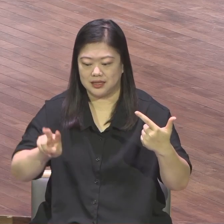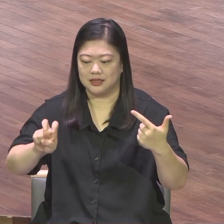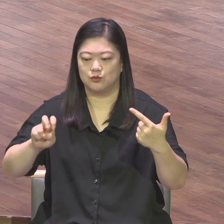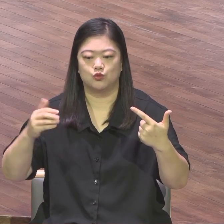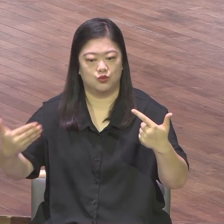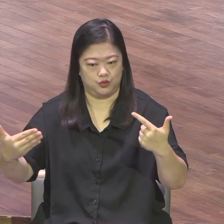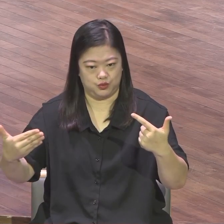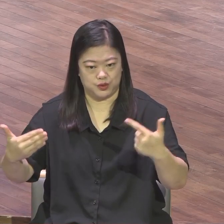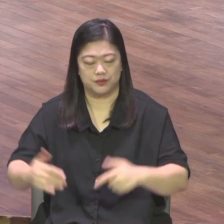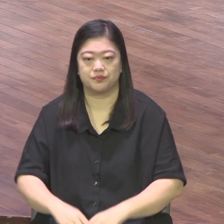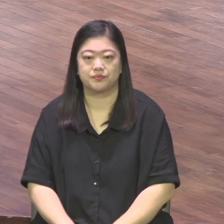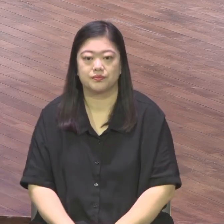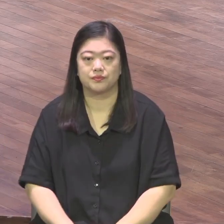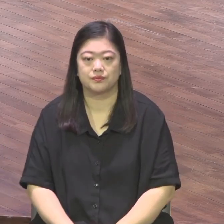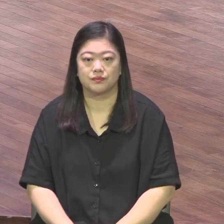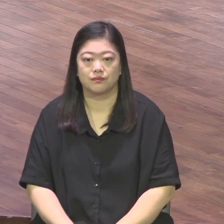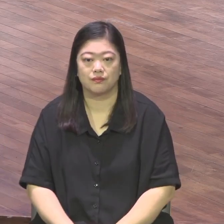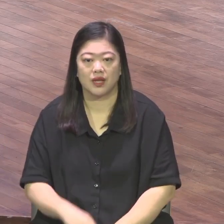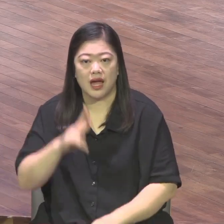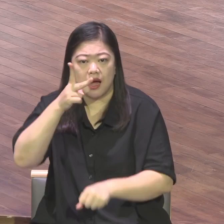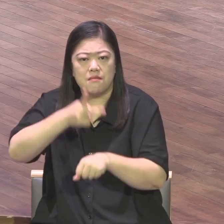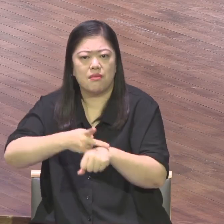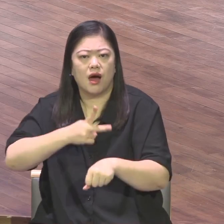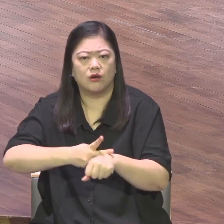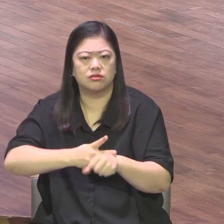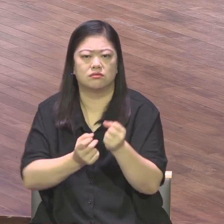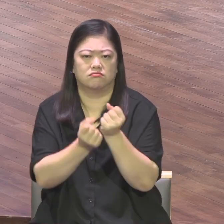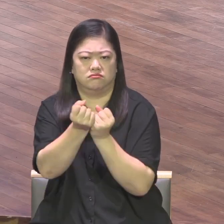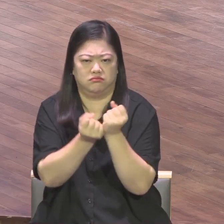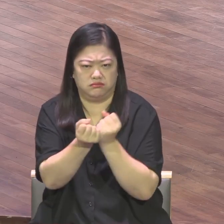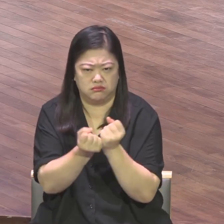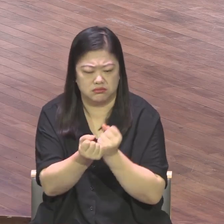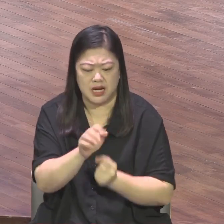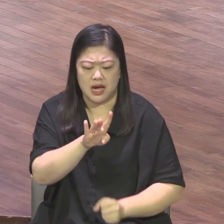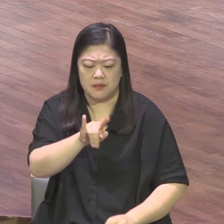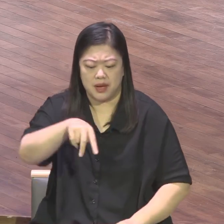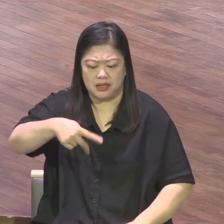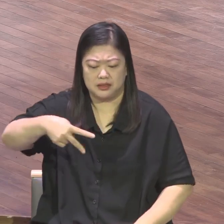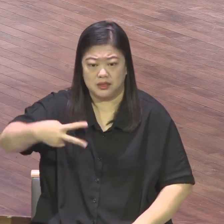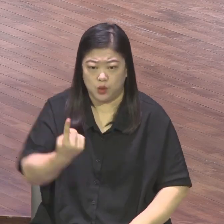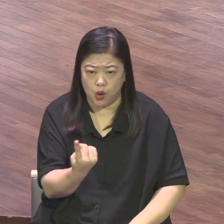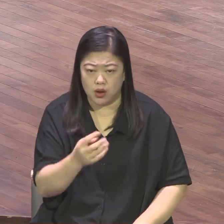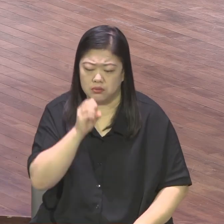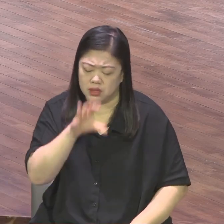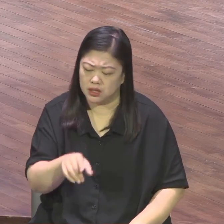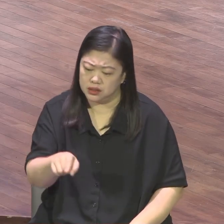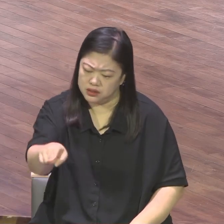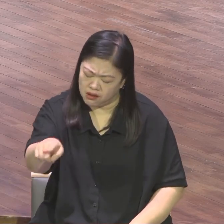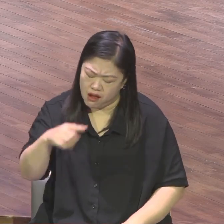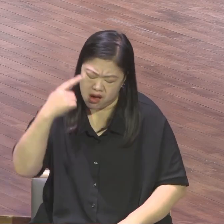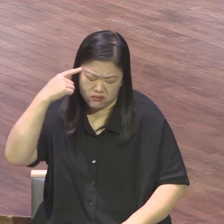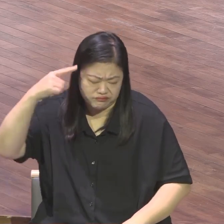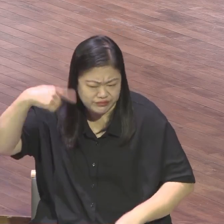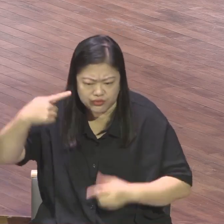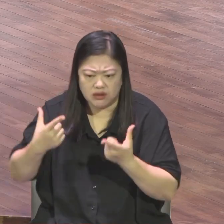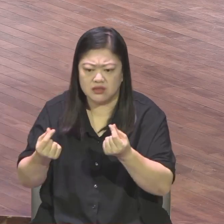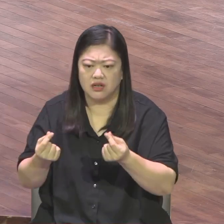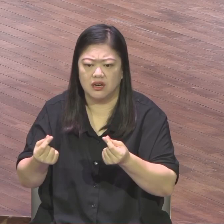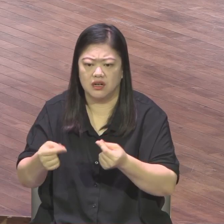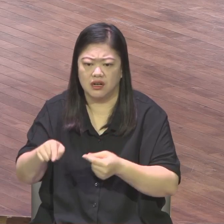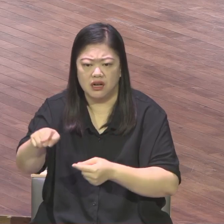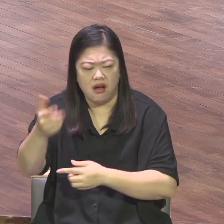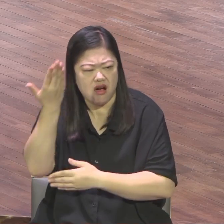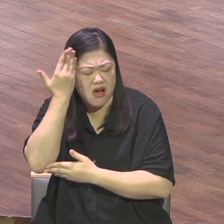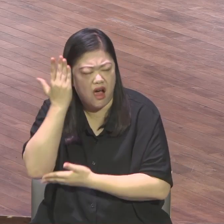말씀입니다. 바울이 이같이 변명하매 베스도가 크게 소리내어 이르되 바울아 내가 미쳤도다. 내 많은